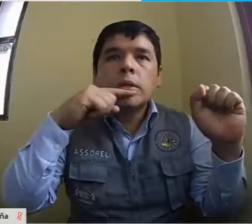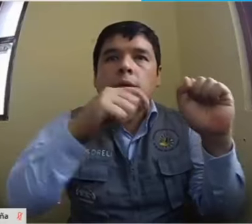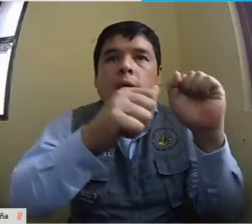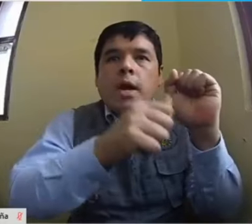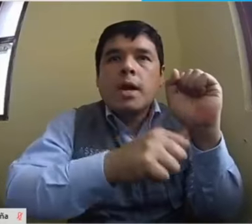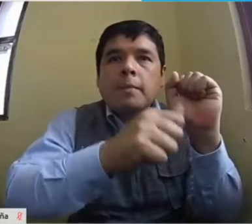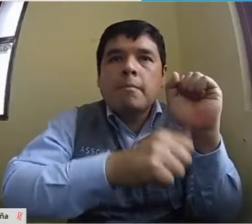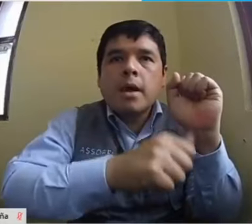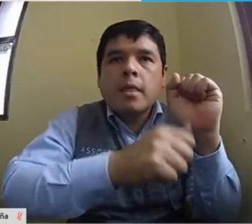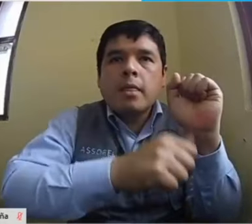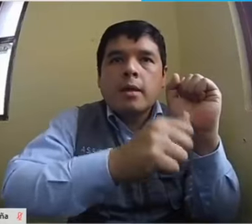Hermana,